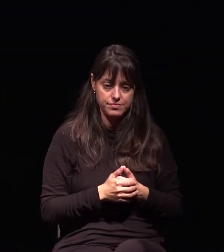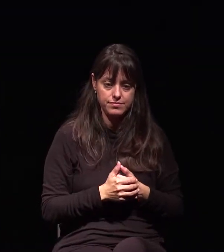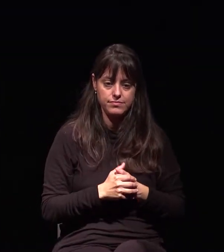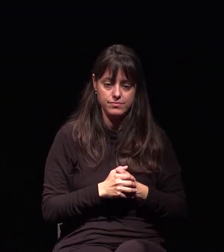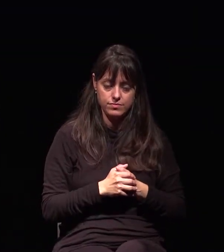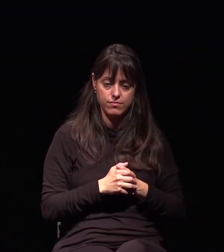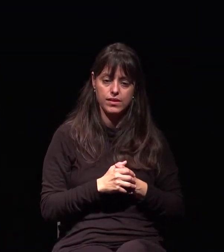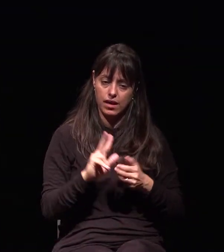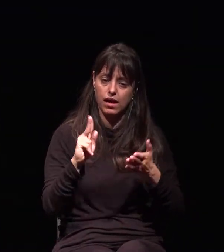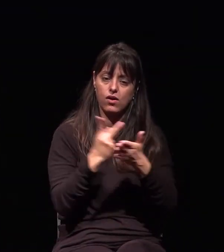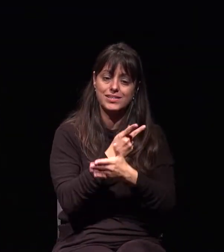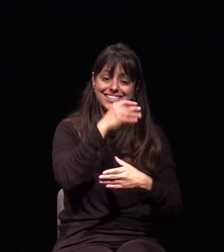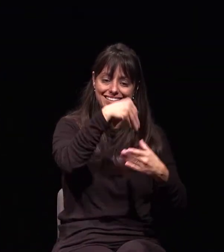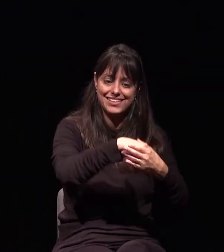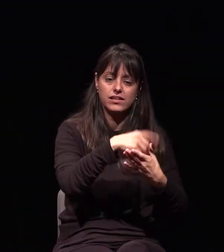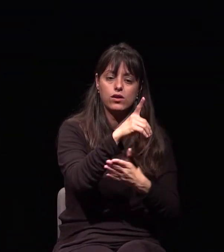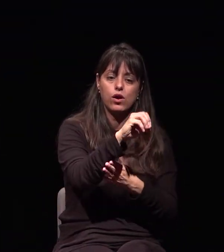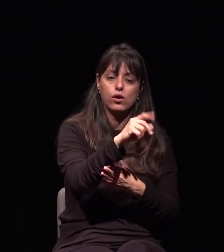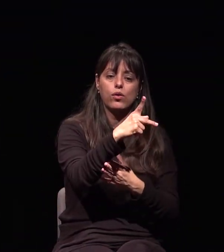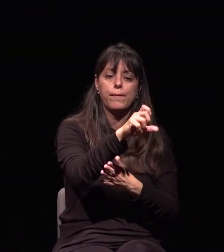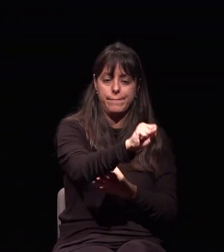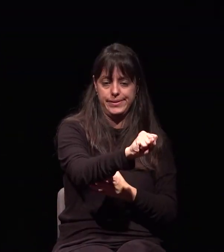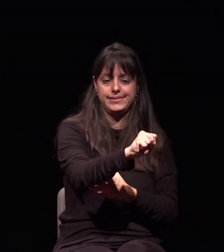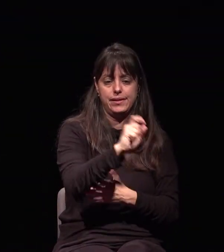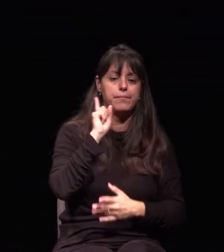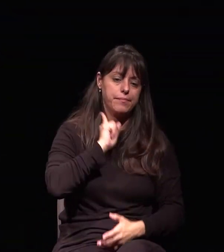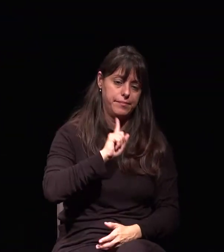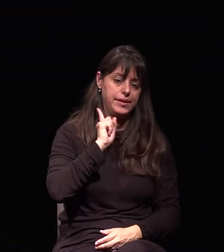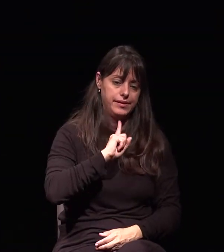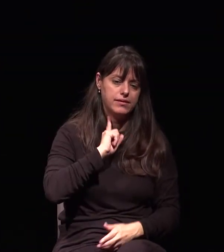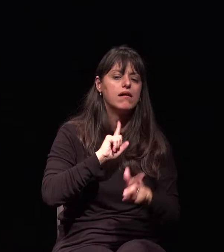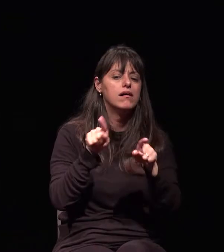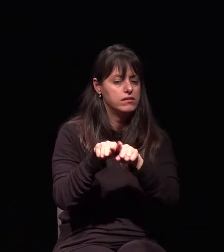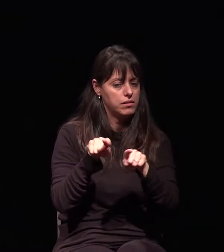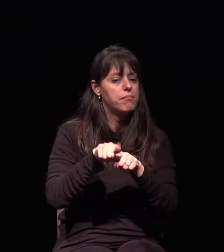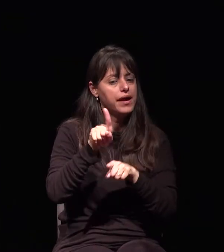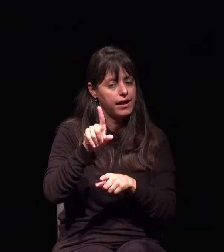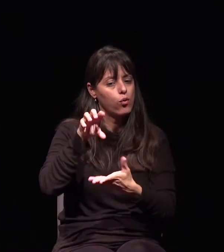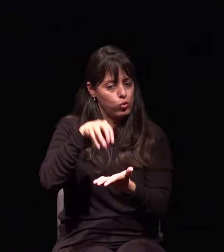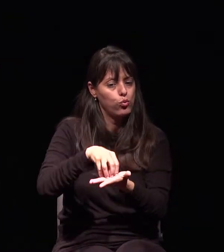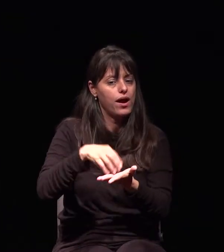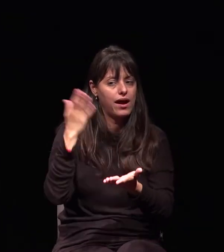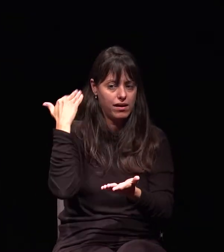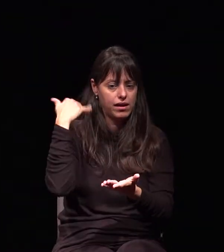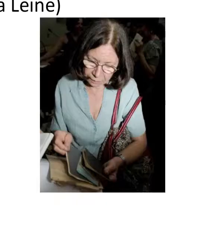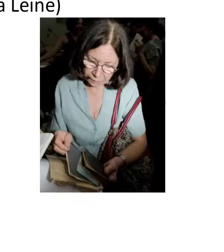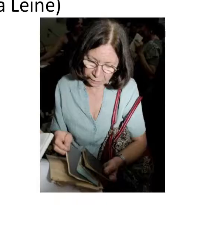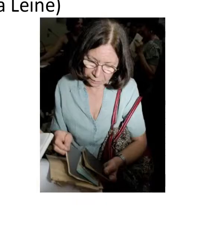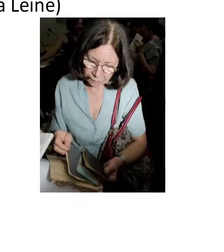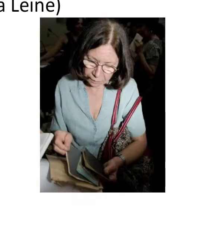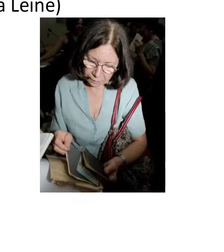Isso aconteceu dentro do DOPS de Minas Gerais, que é também um outro centro de tortura da época, né?